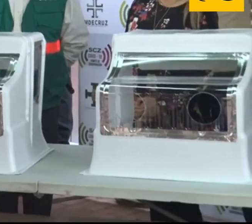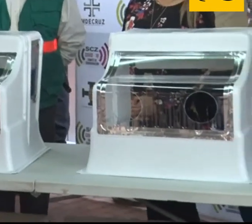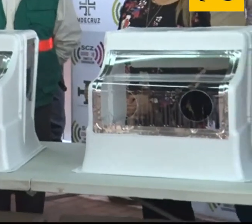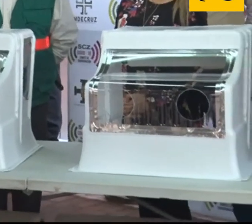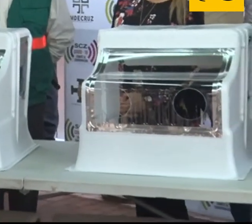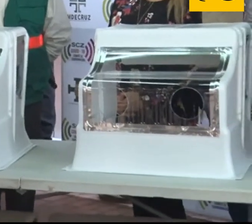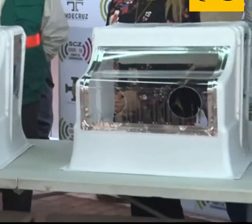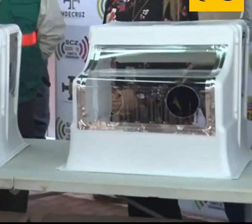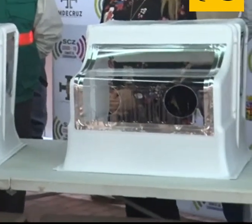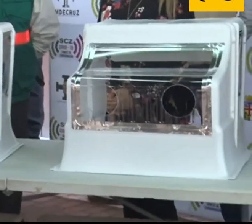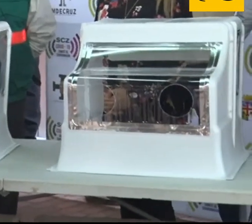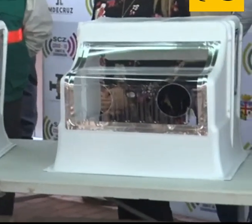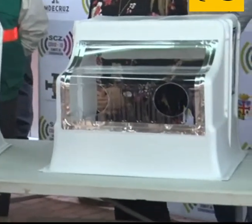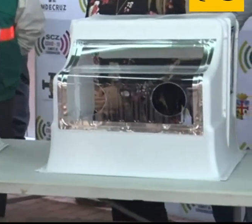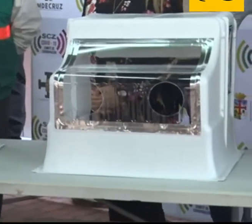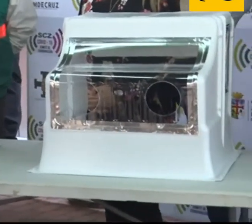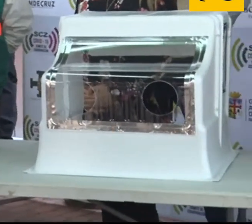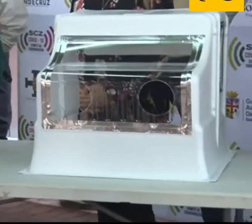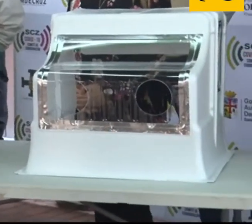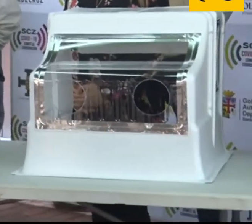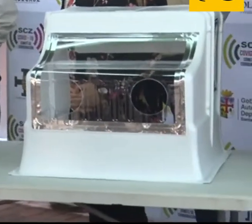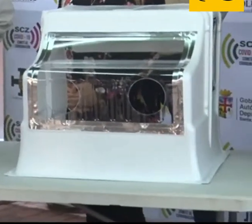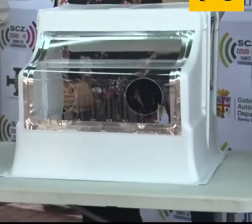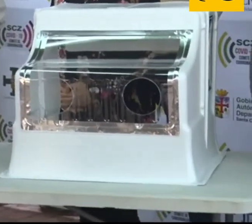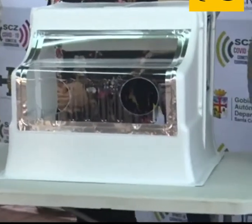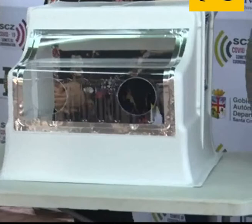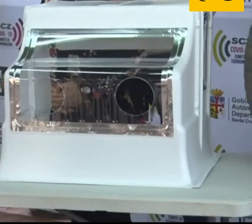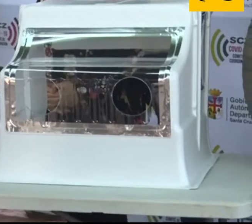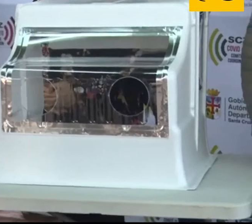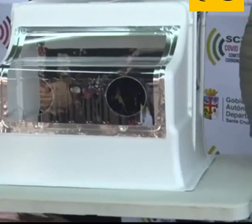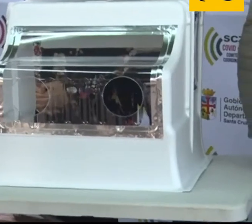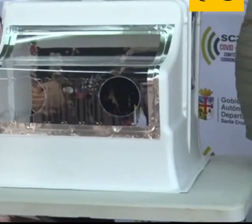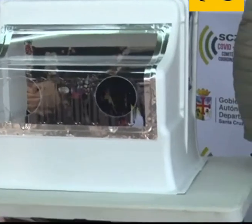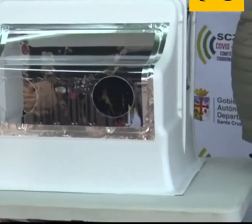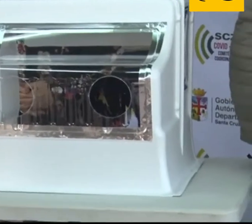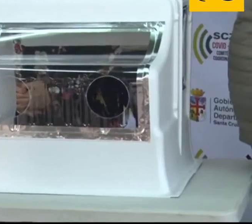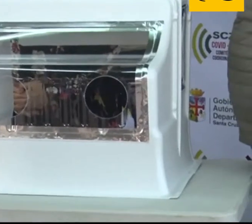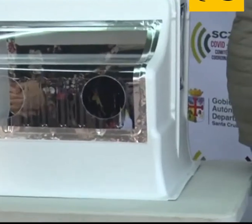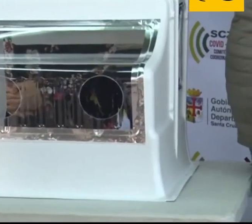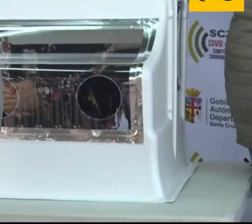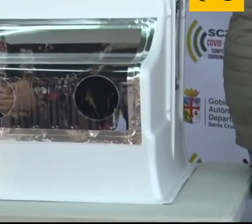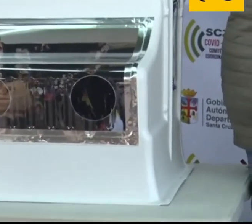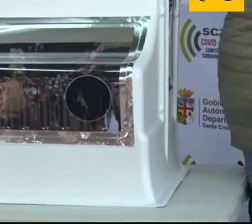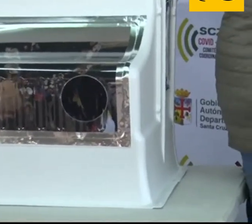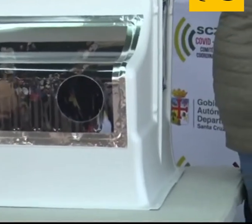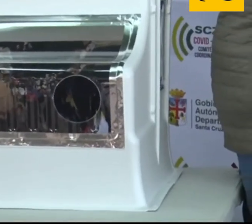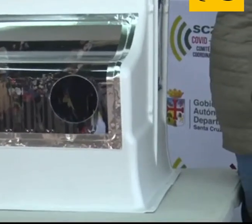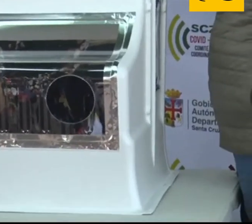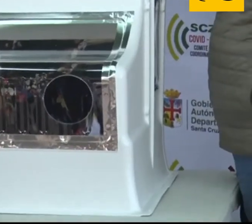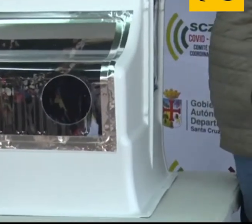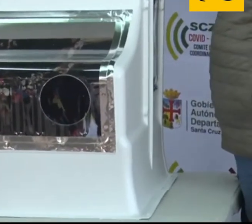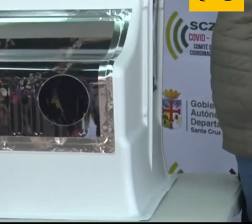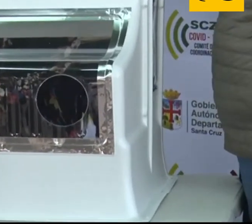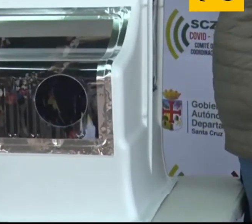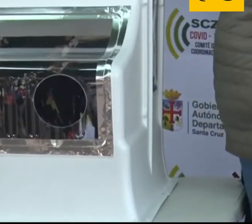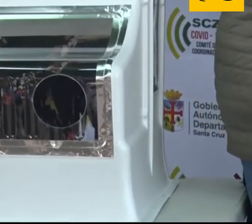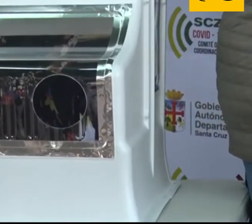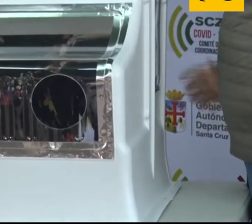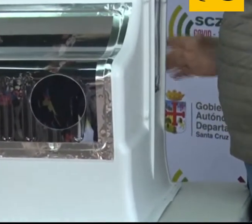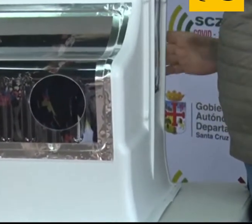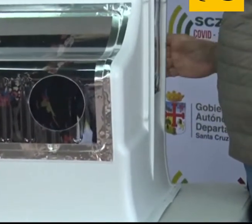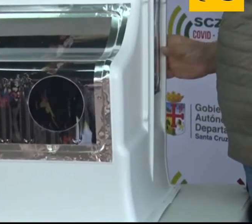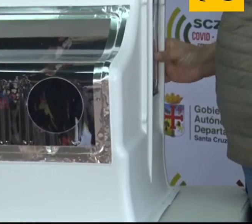son de cumplimiento obligatorio y básico el lavado de las manos, el uso de los